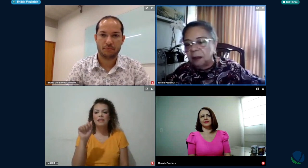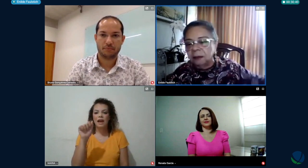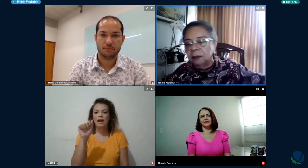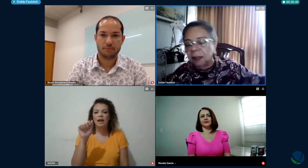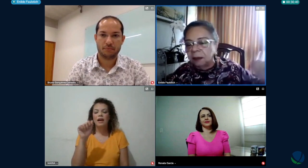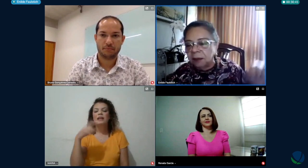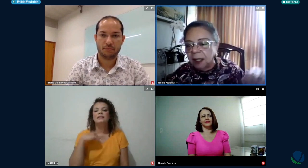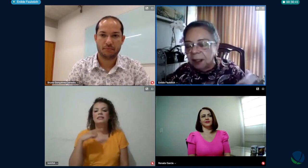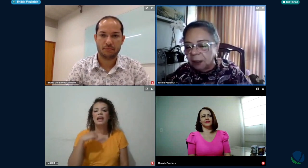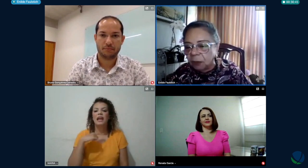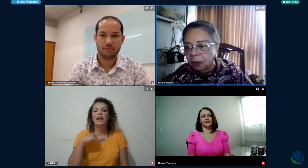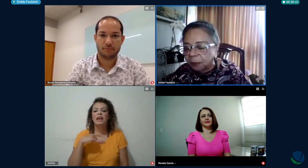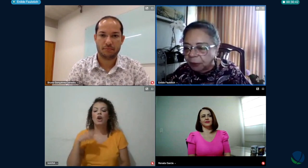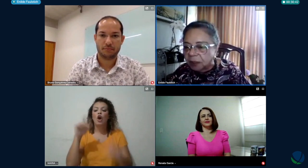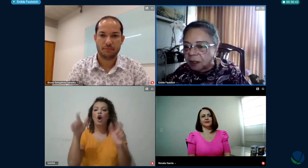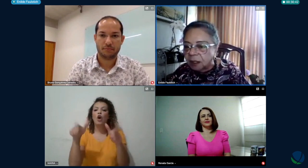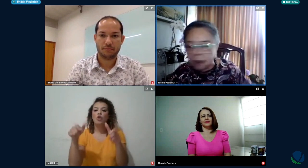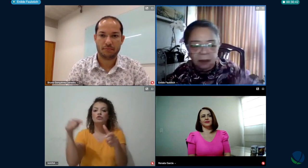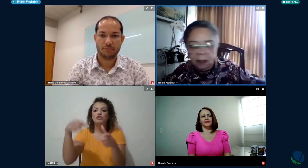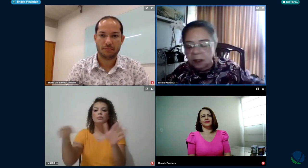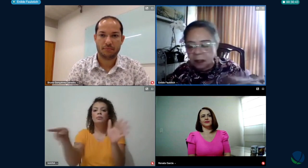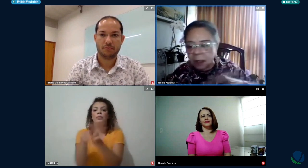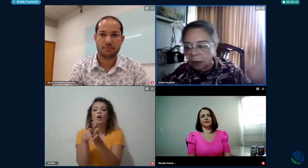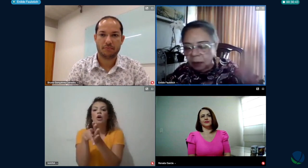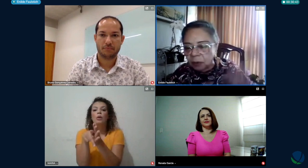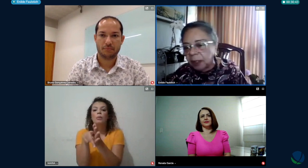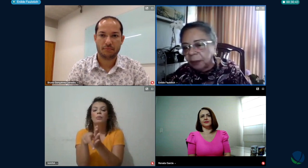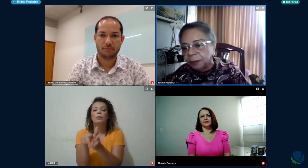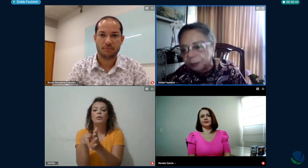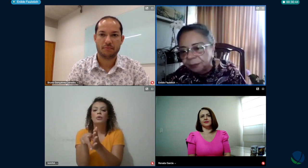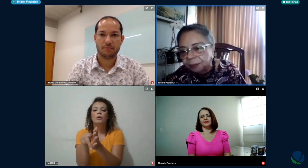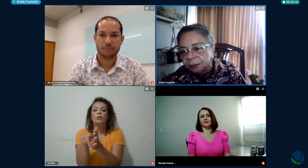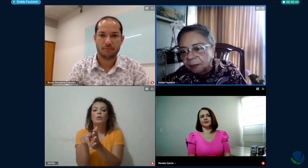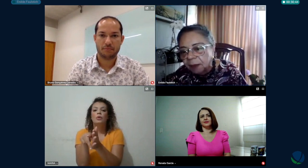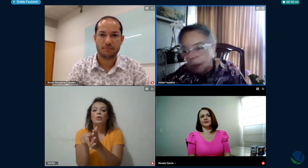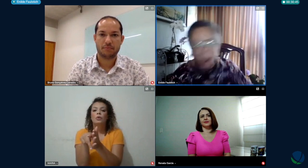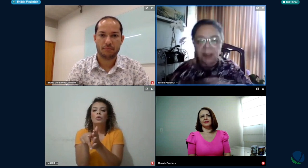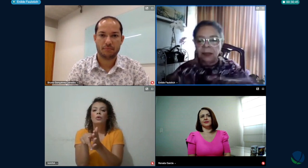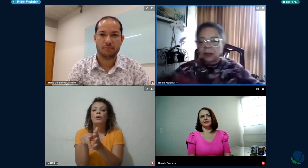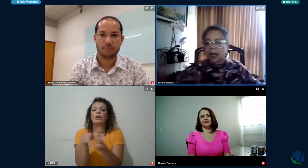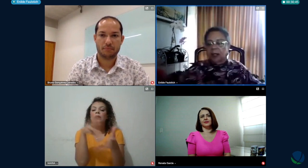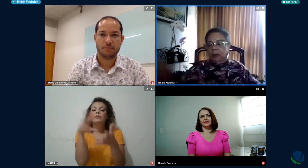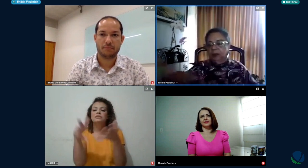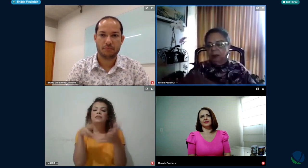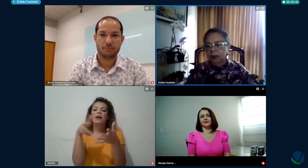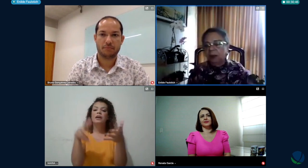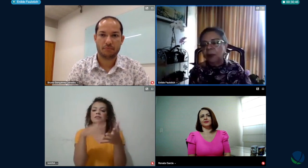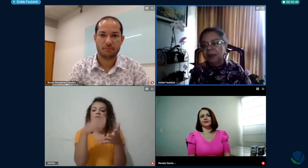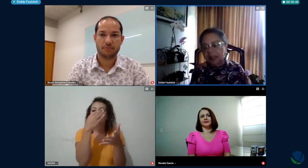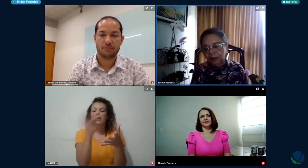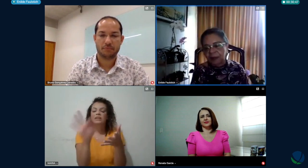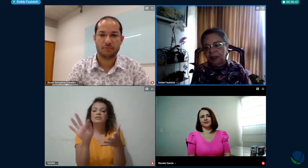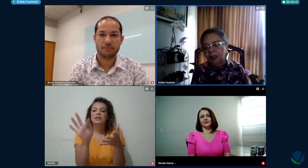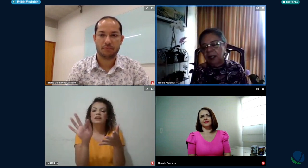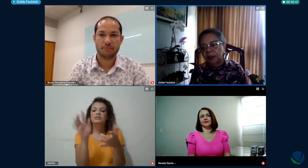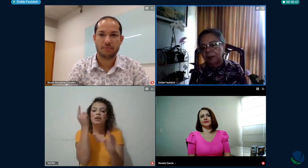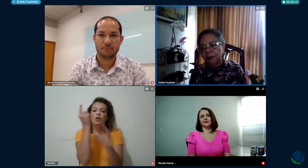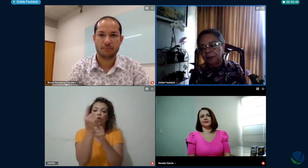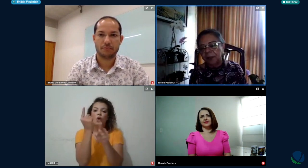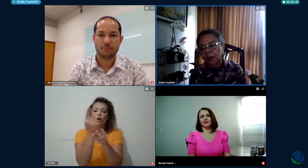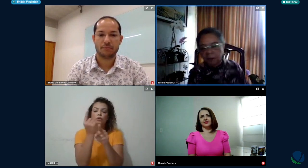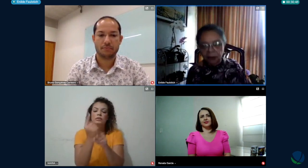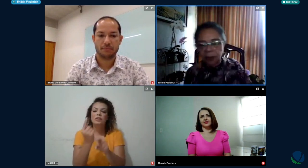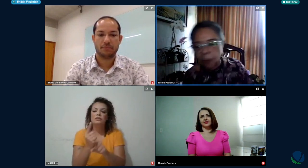quebequense da língua francesa, de sinal e não sinal. E ali você acha com uma certa